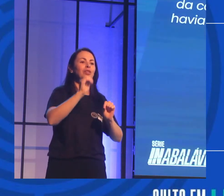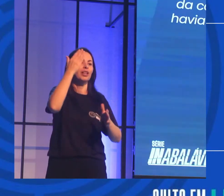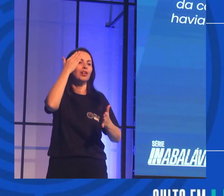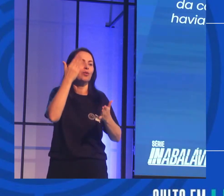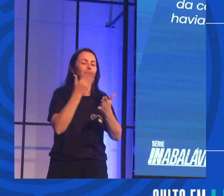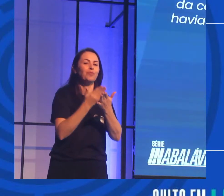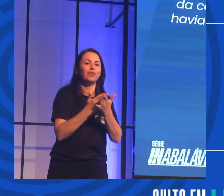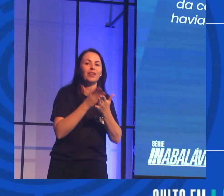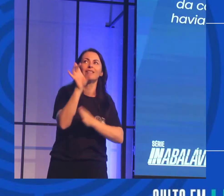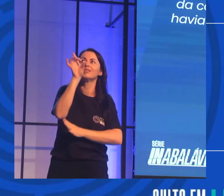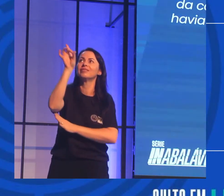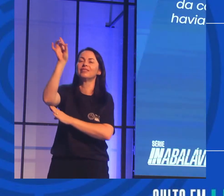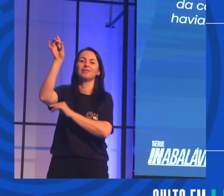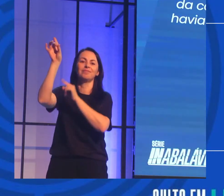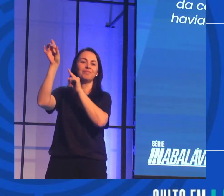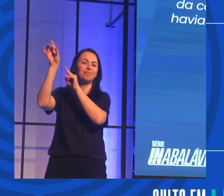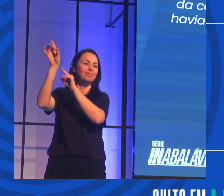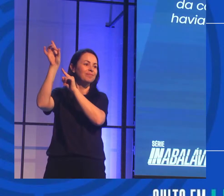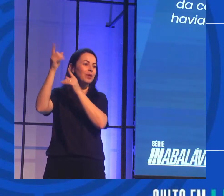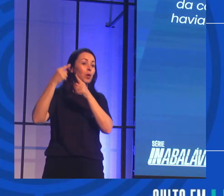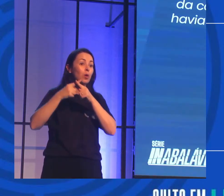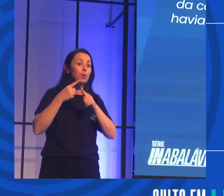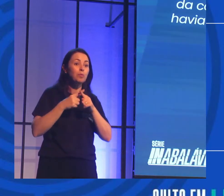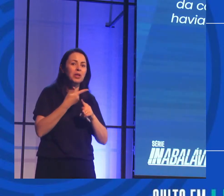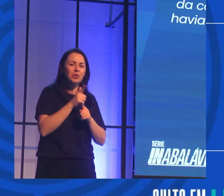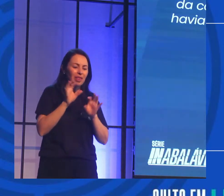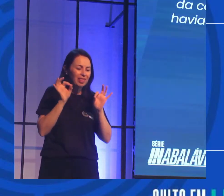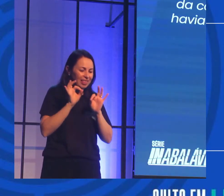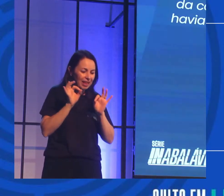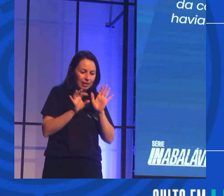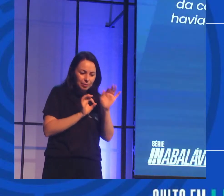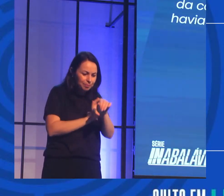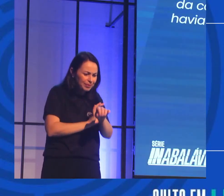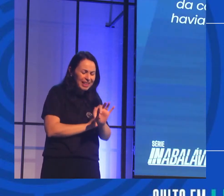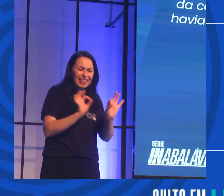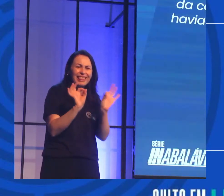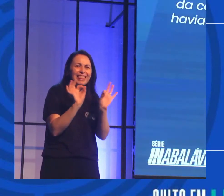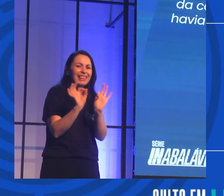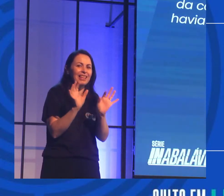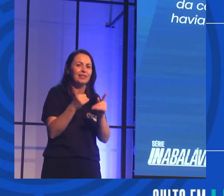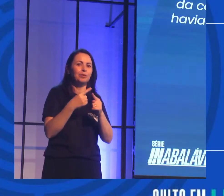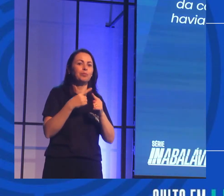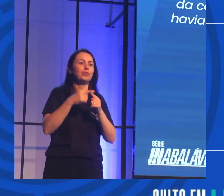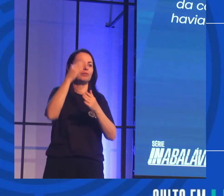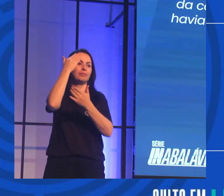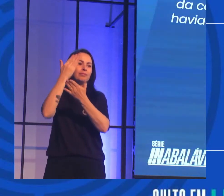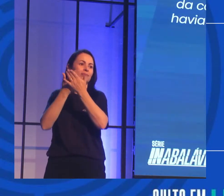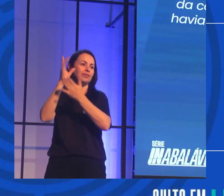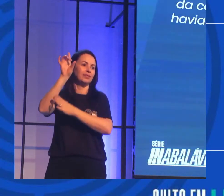seu Deus. Não havia uma ferida porque ele confiou em Deus.